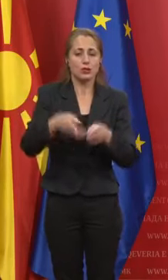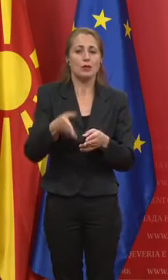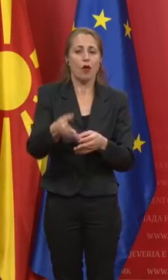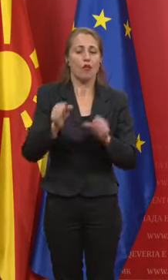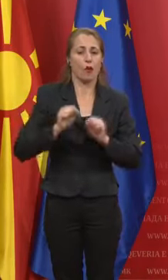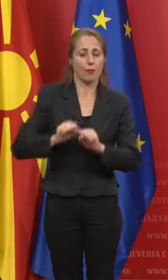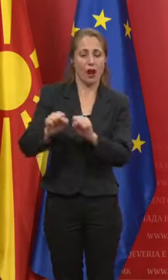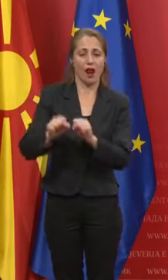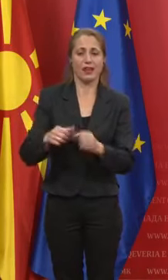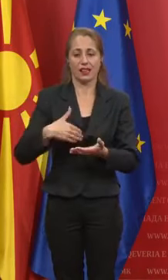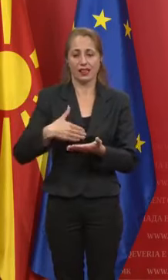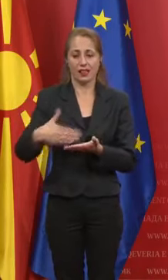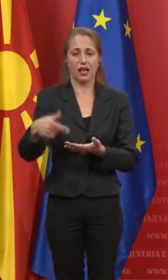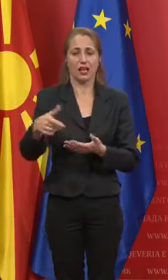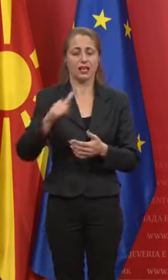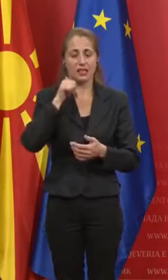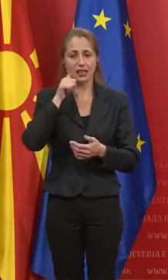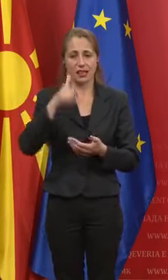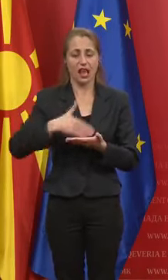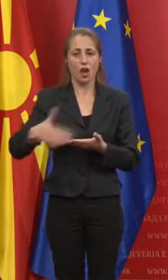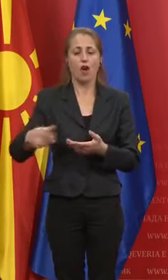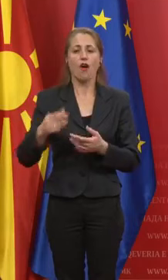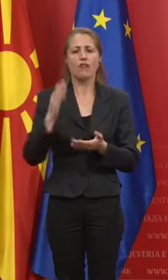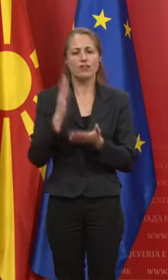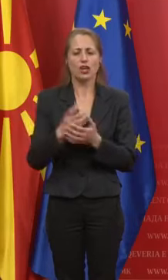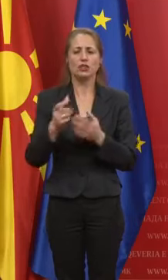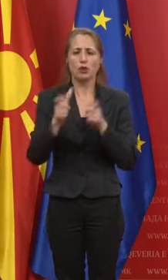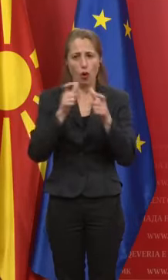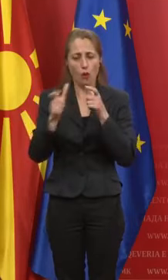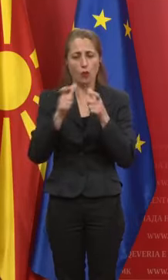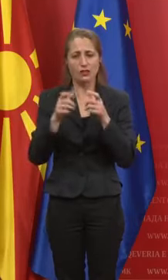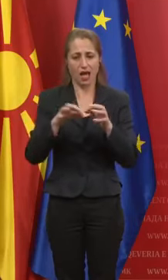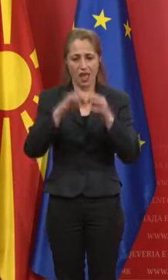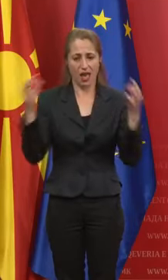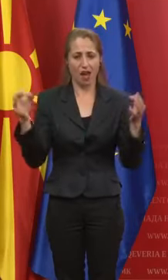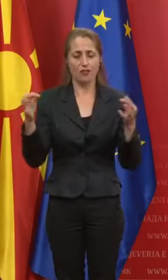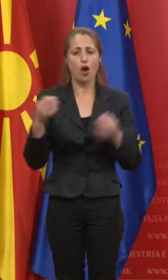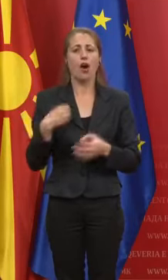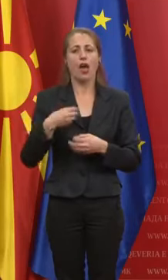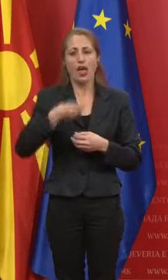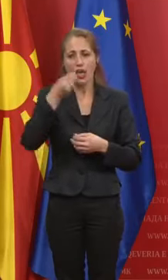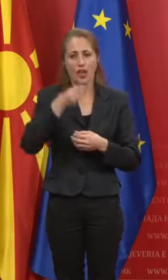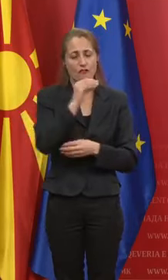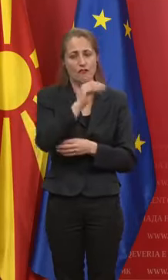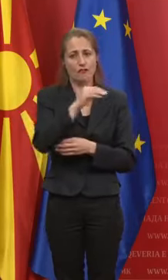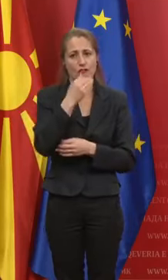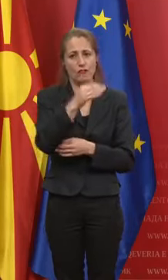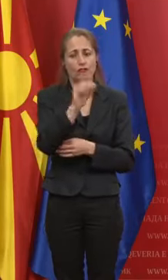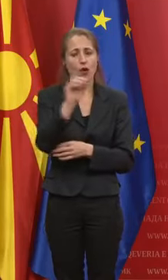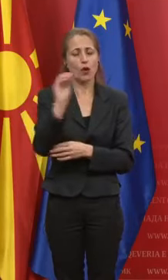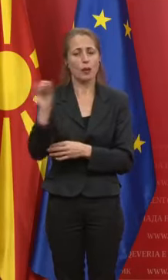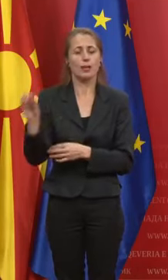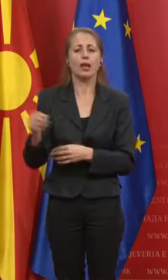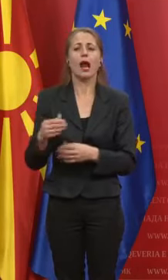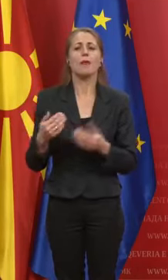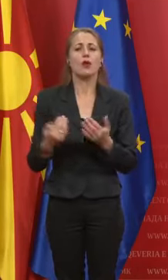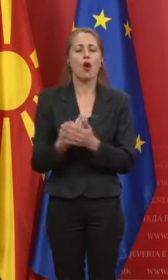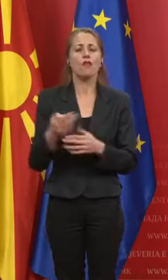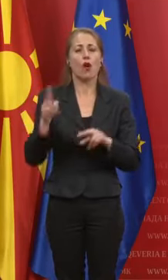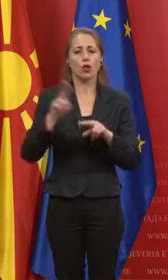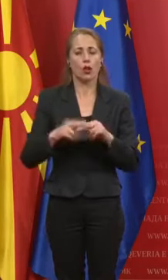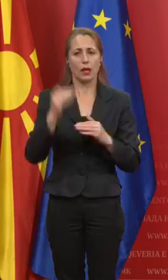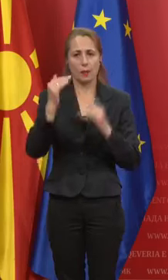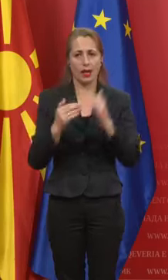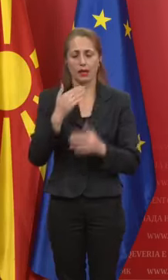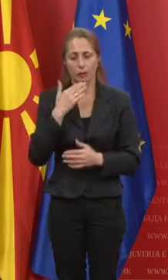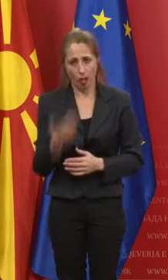Во текот на следните денови, преку зачестена комуникација со јавноста, ќе информираме за новите одлуки и мерки. Благодарам.